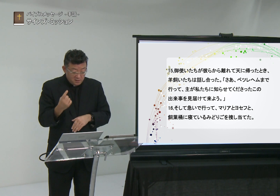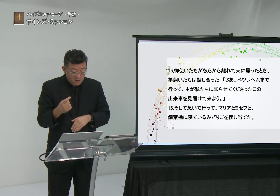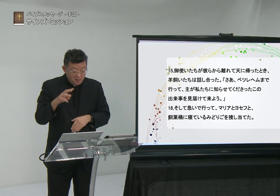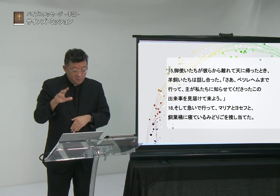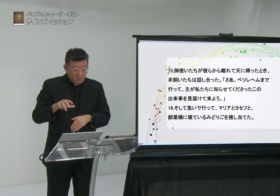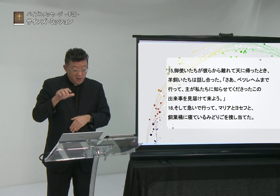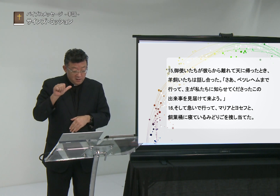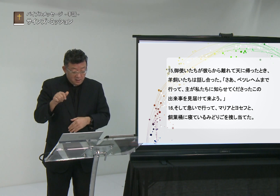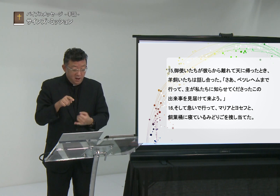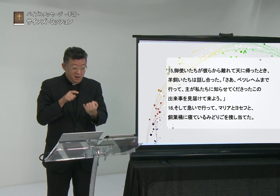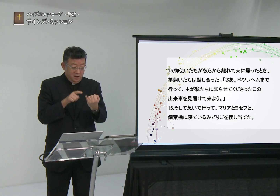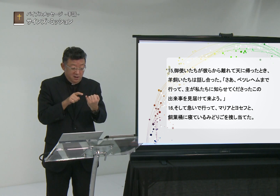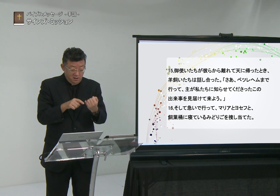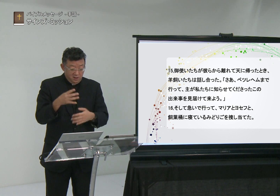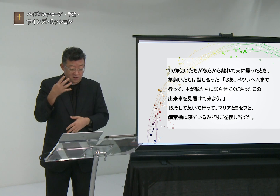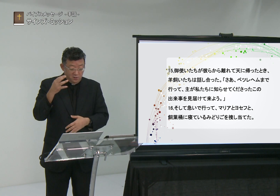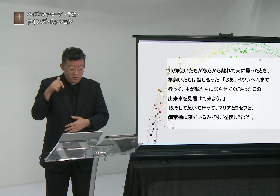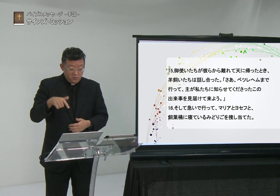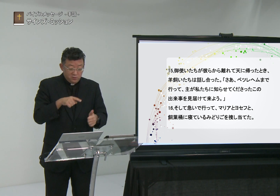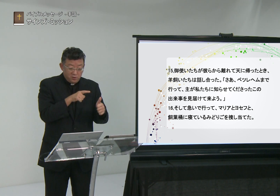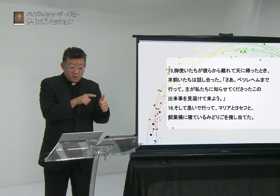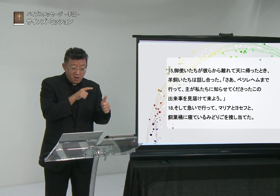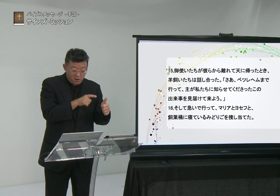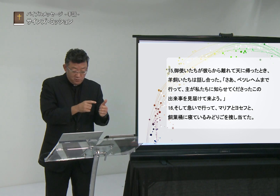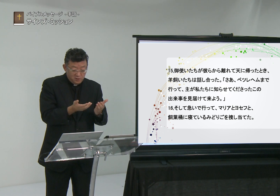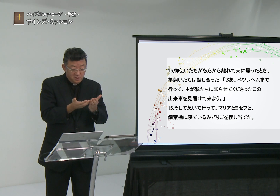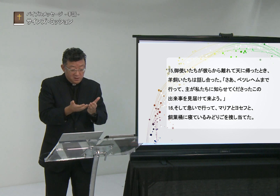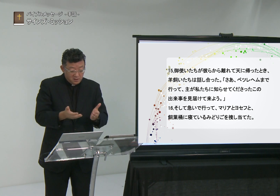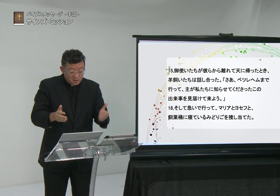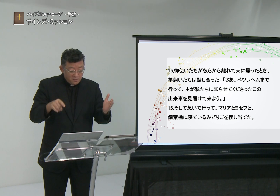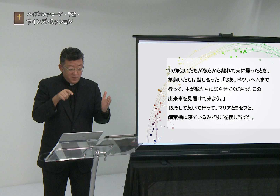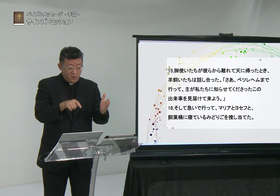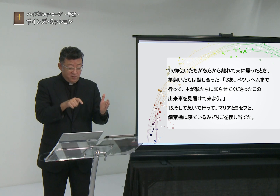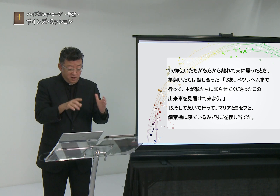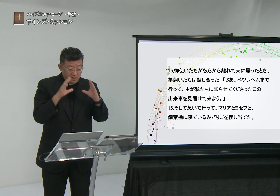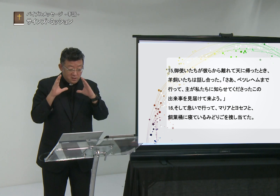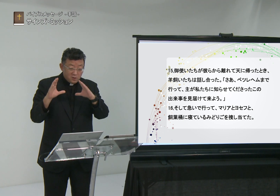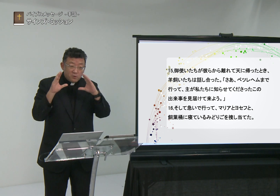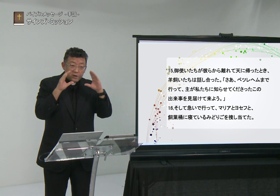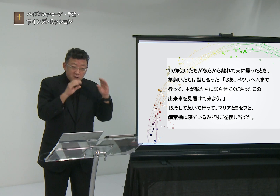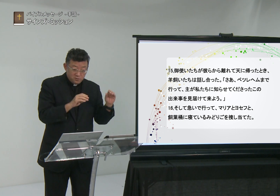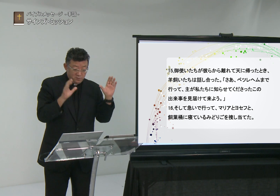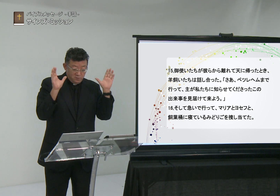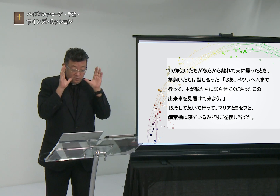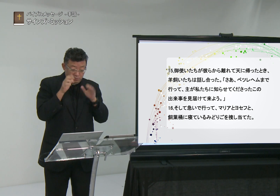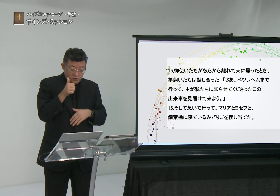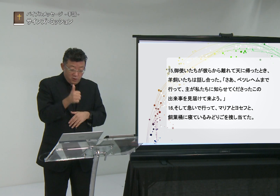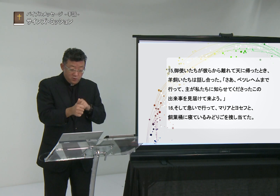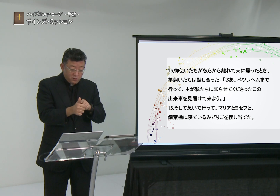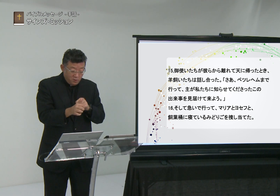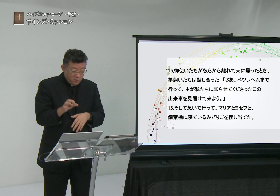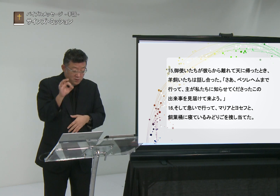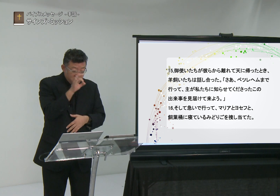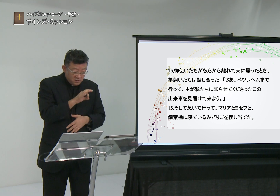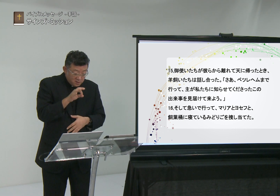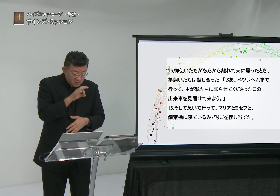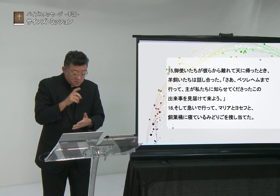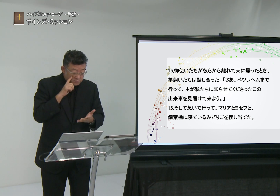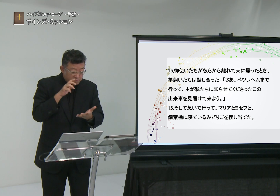そして急いで行ってマリアとヨセフと飼い葉おけに寝